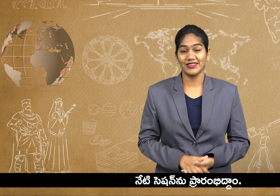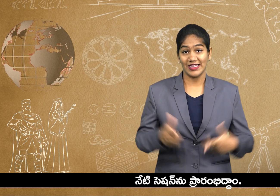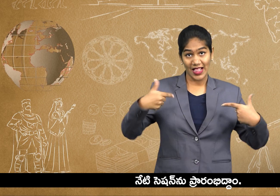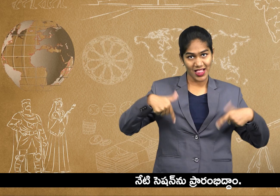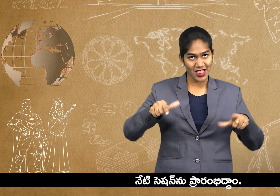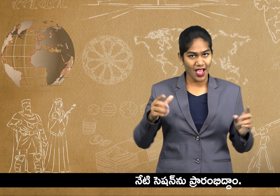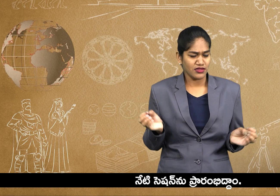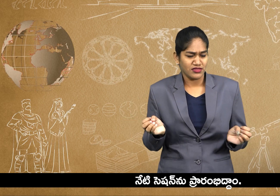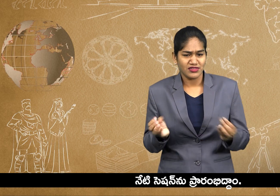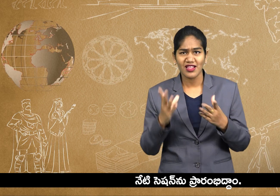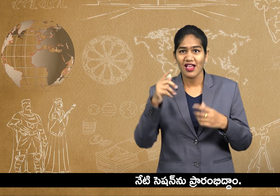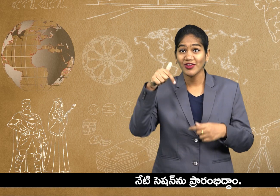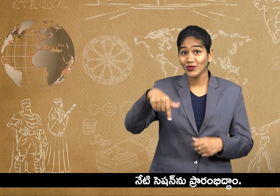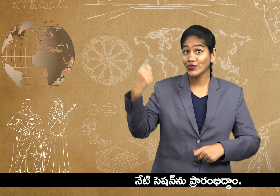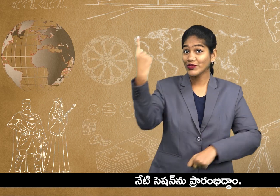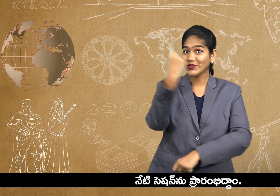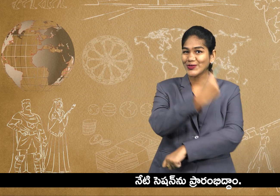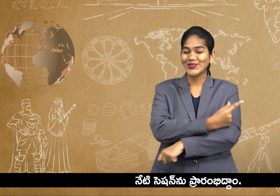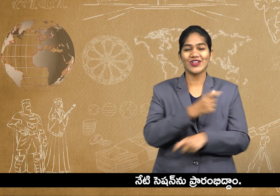ఈరోజు సెషన్ స్టార్ట్ చేద్దామా?